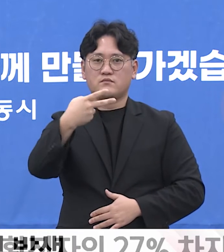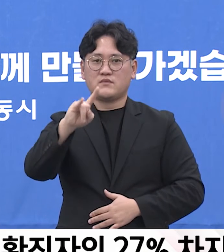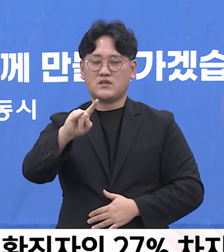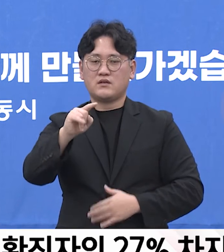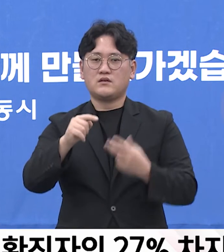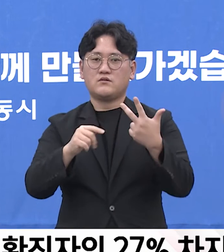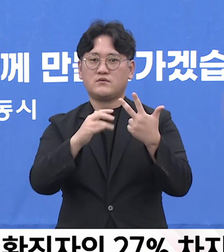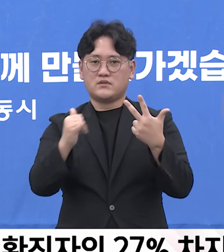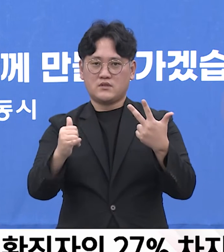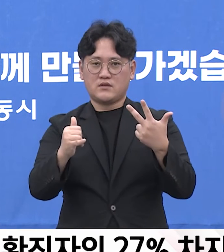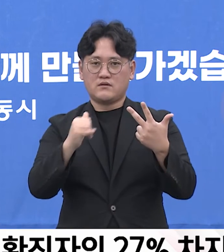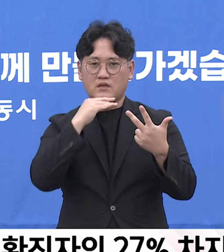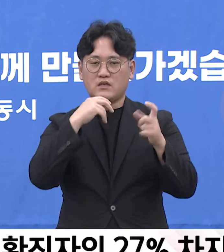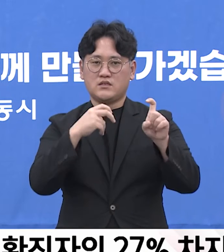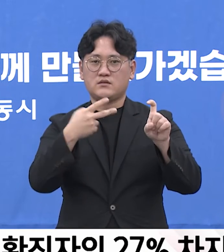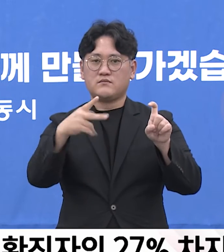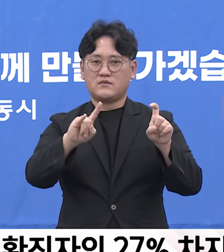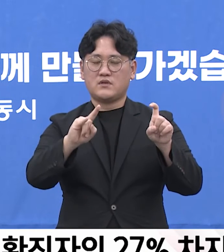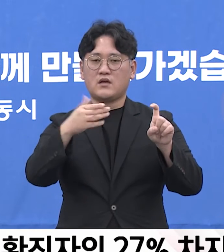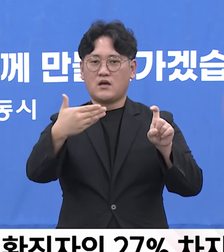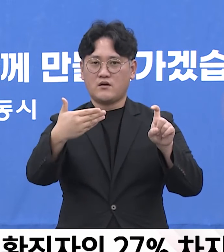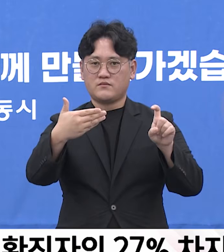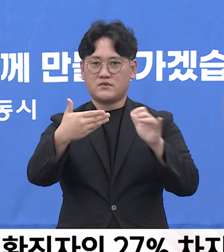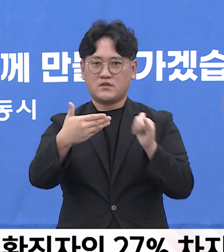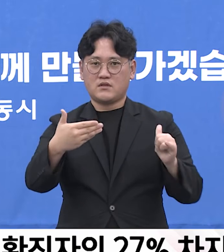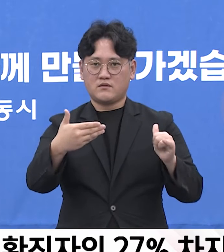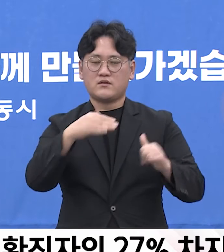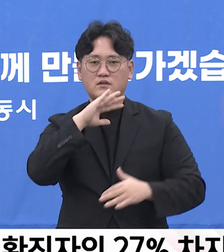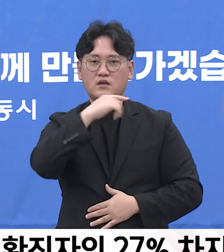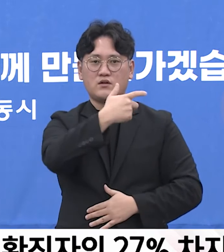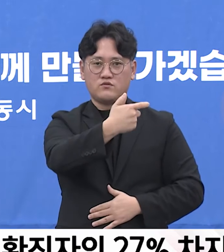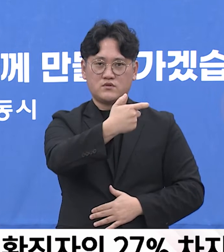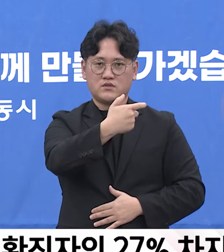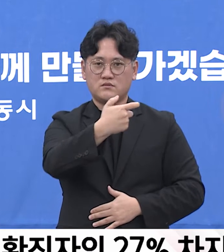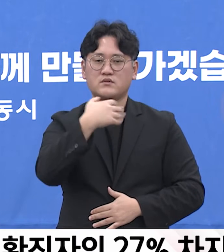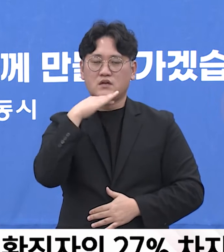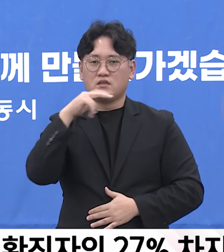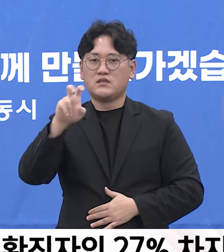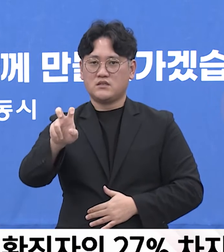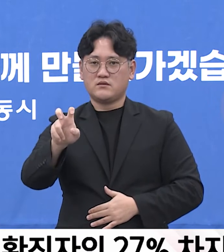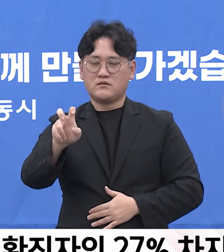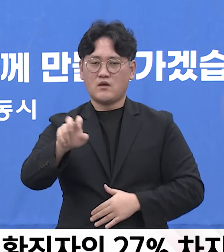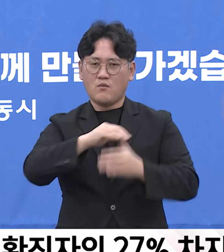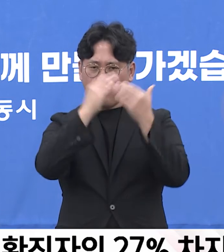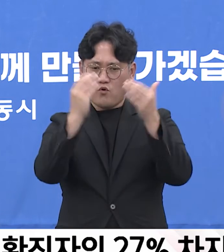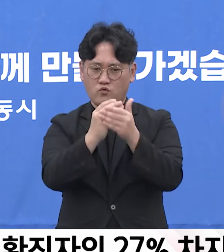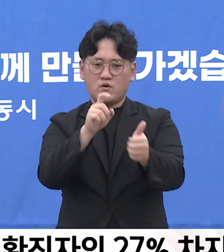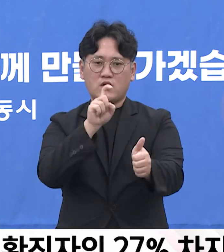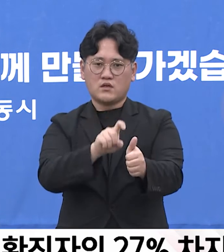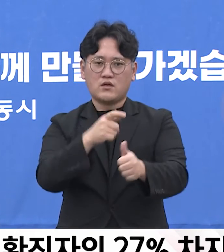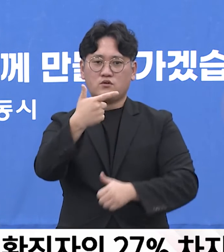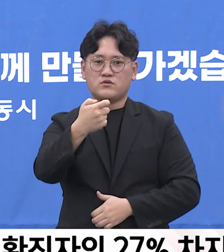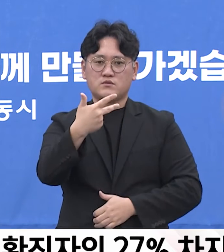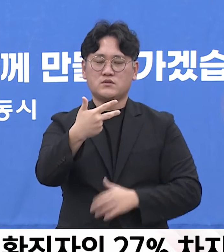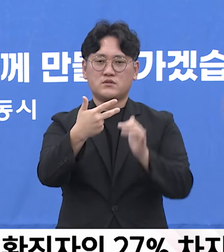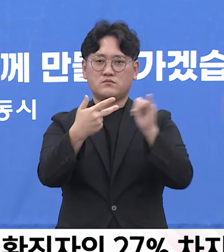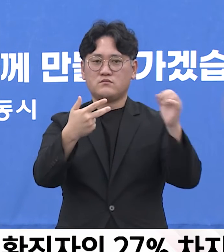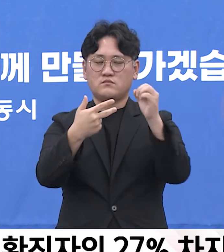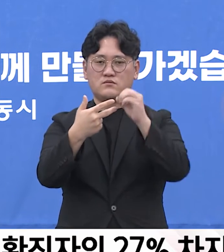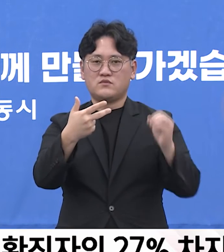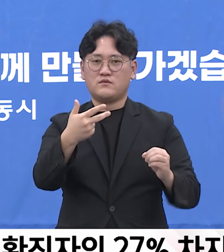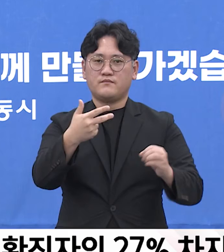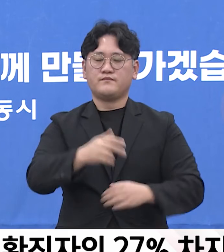7명, 20대가 9명으로 60대와 20대가 전체 확진자의 67%를